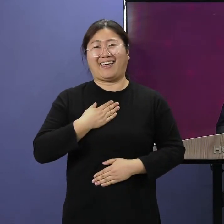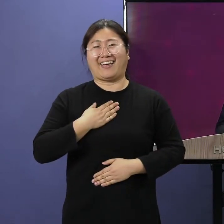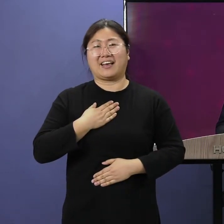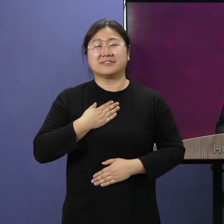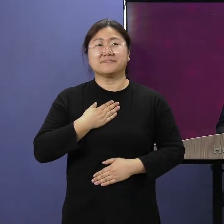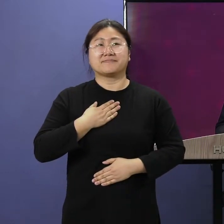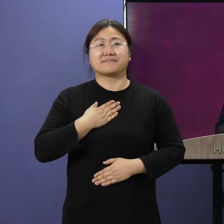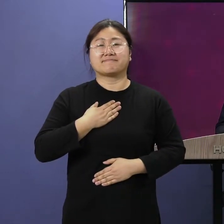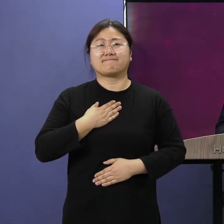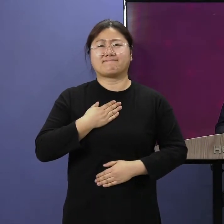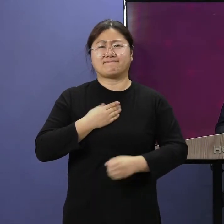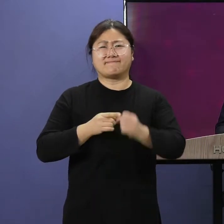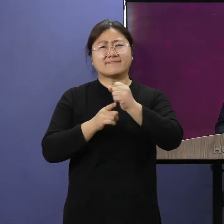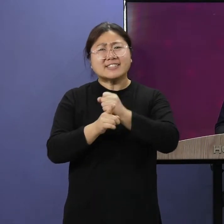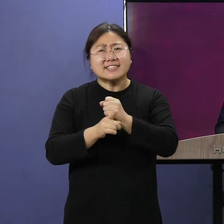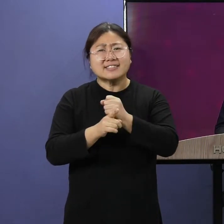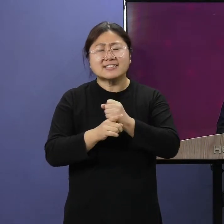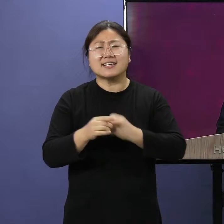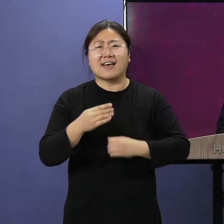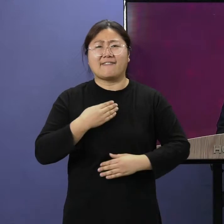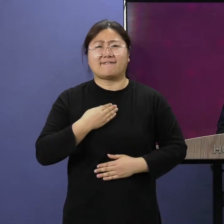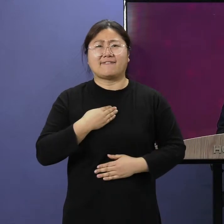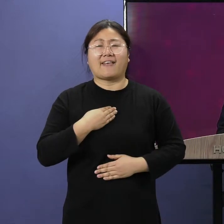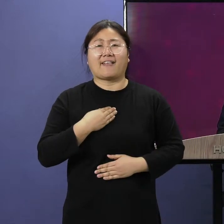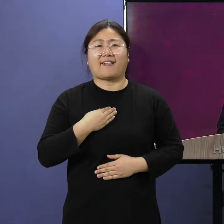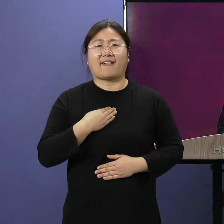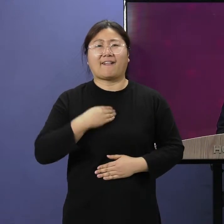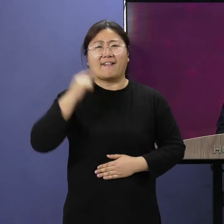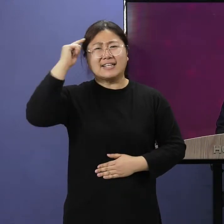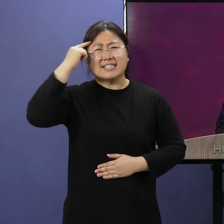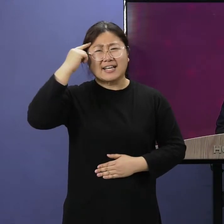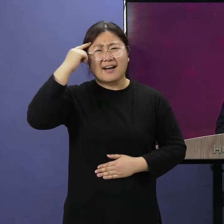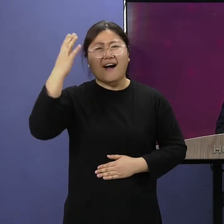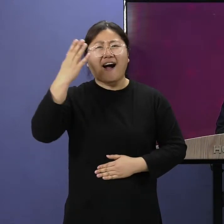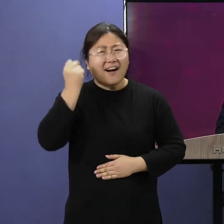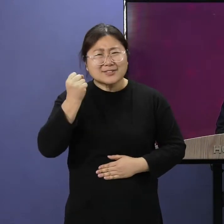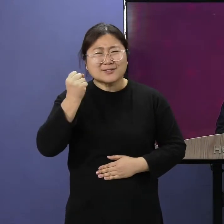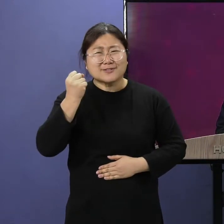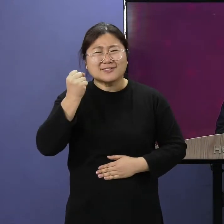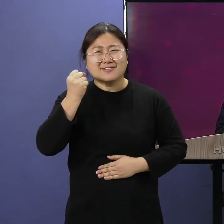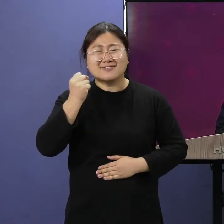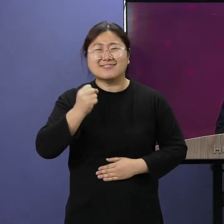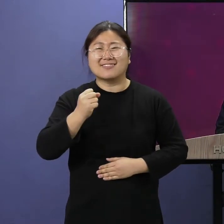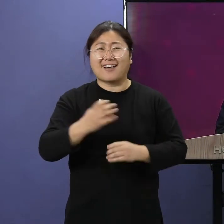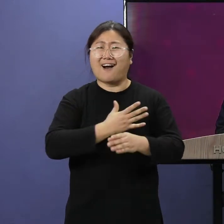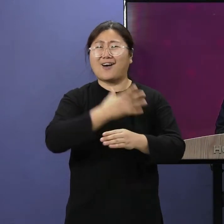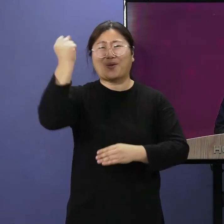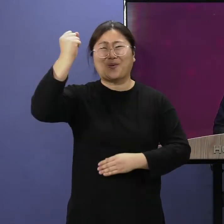결단과 목표를 붙잡아줄 무엇인가가 제게 없었던 것이죠.